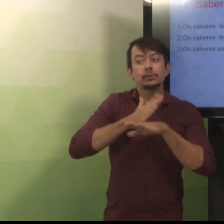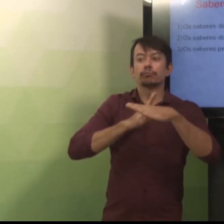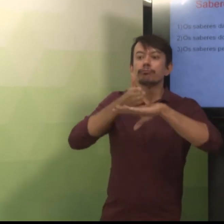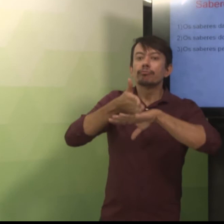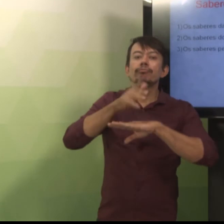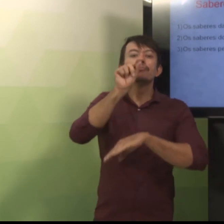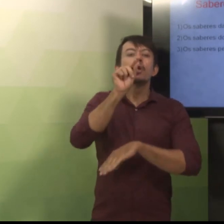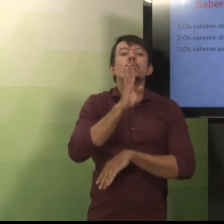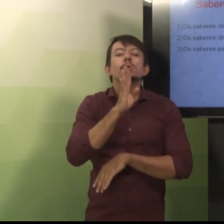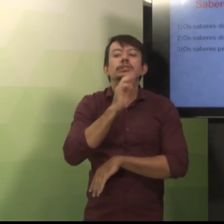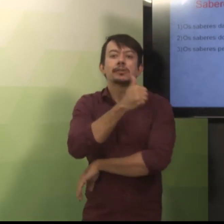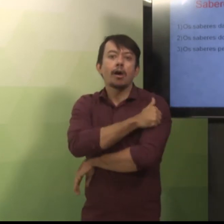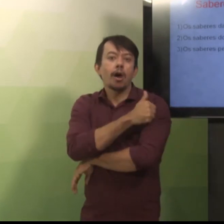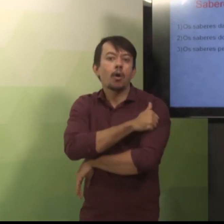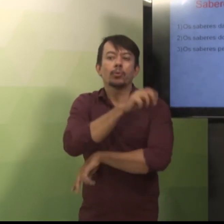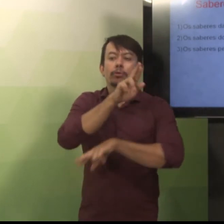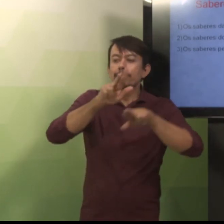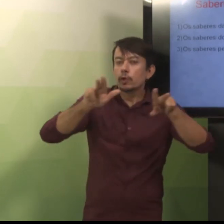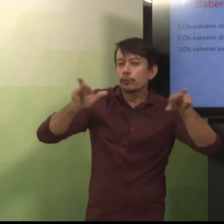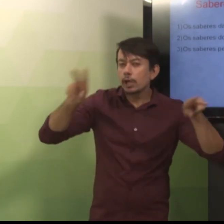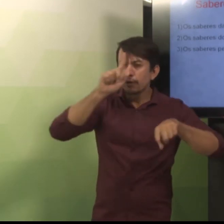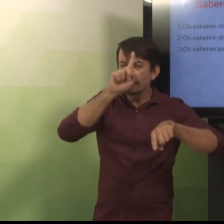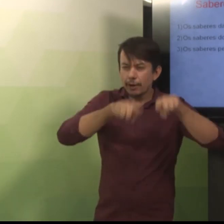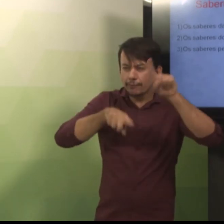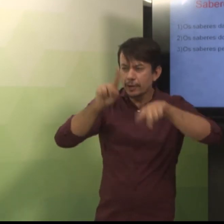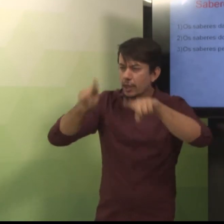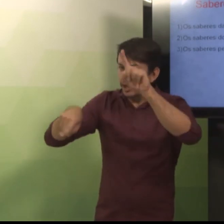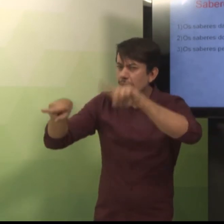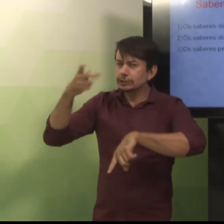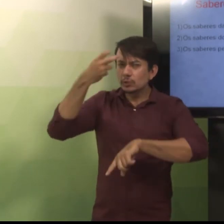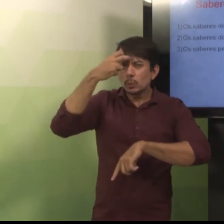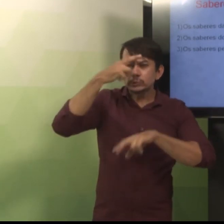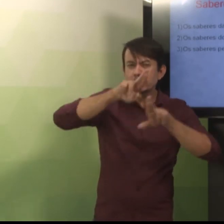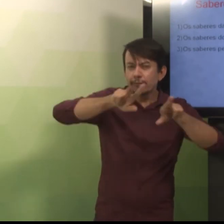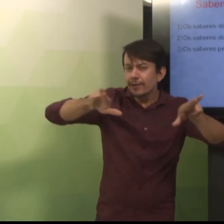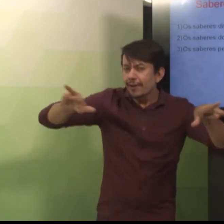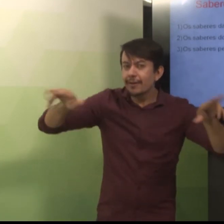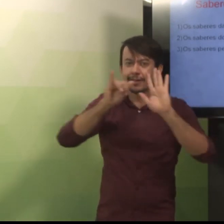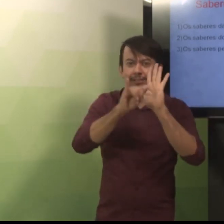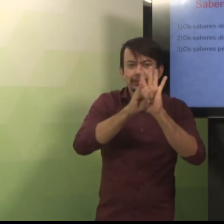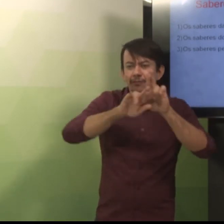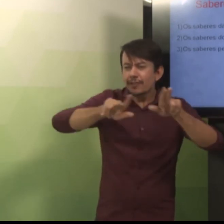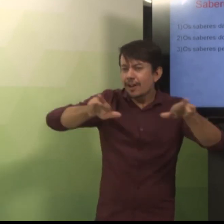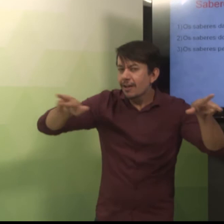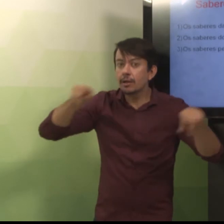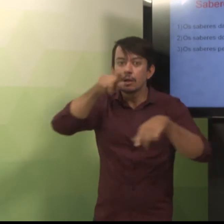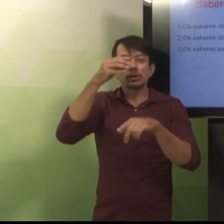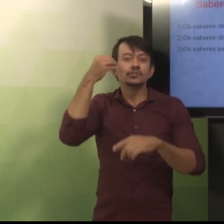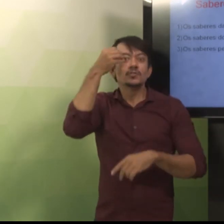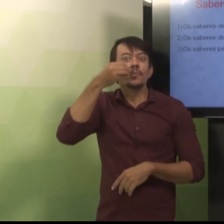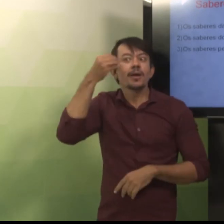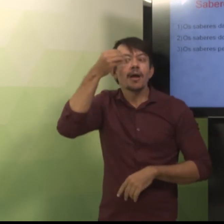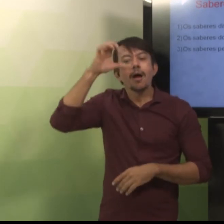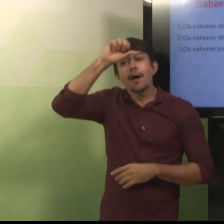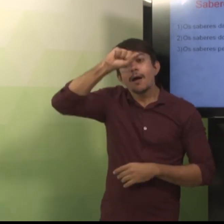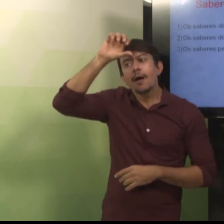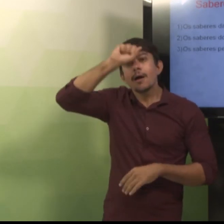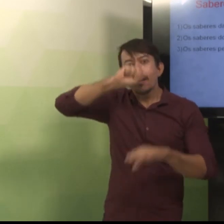Então, vocês vão começar o estágio, vão conhecer os seus alunos, a variação cultural, identitária, as